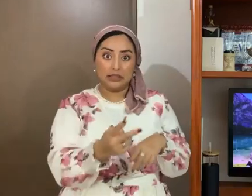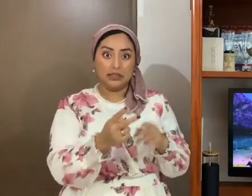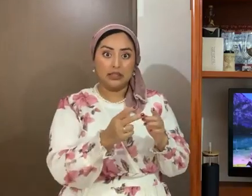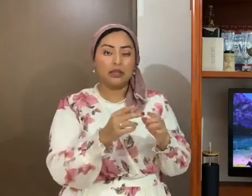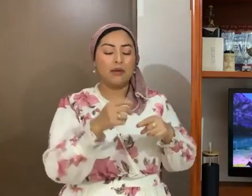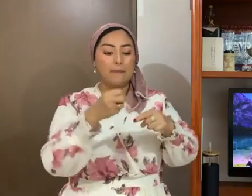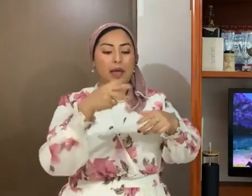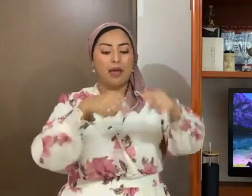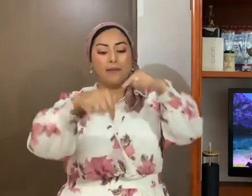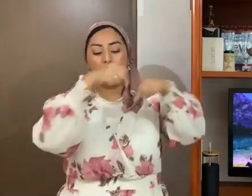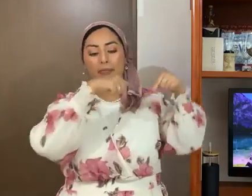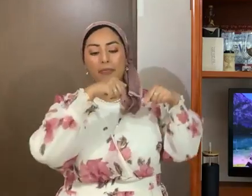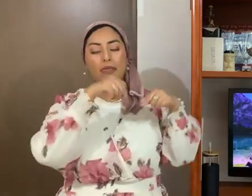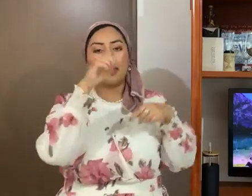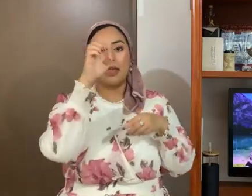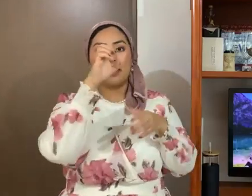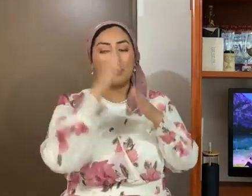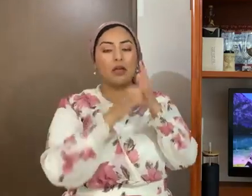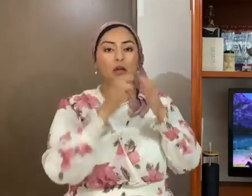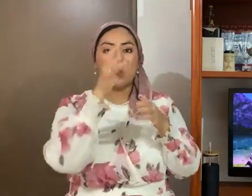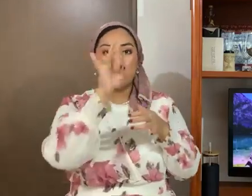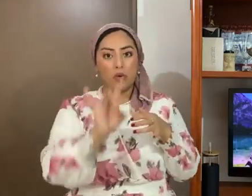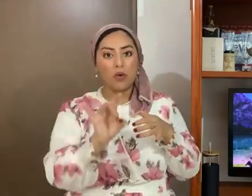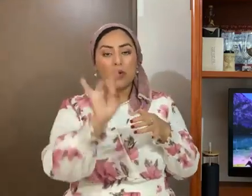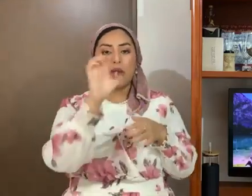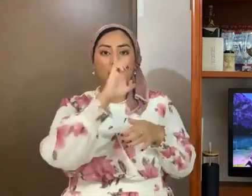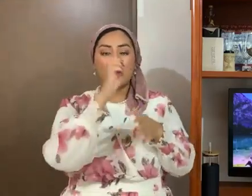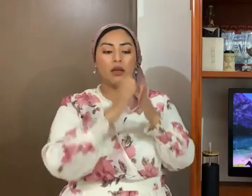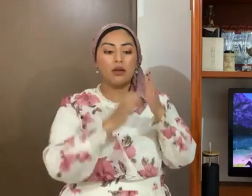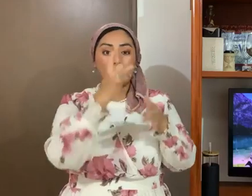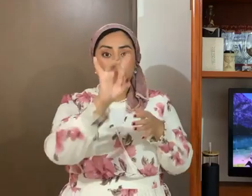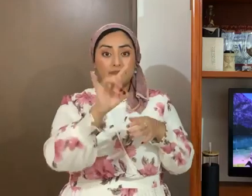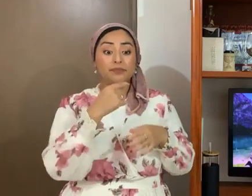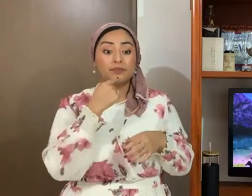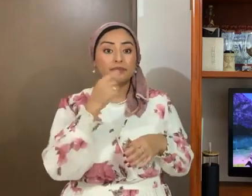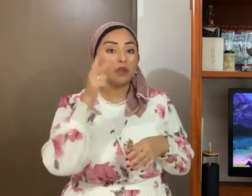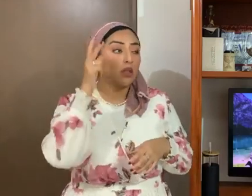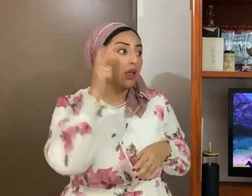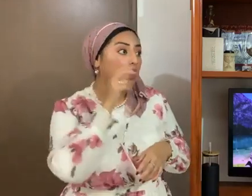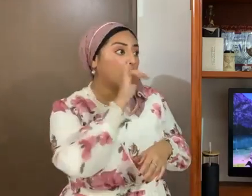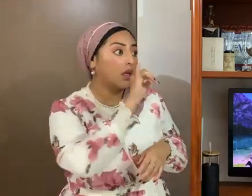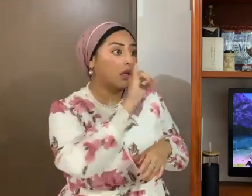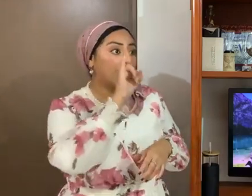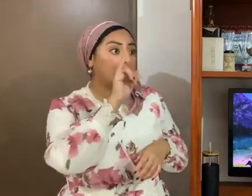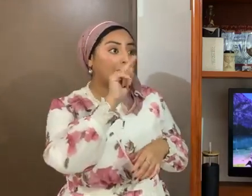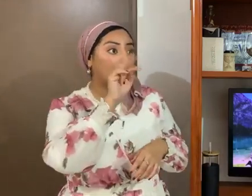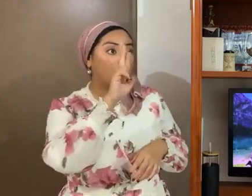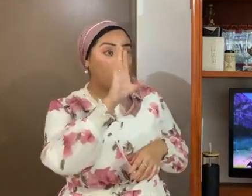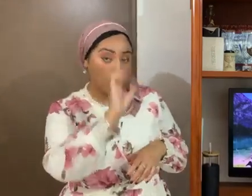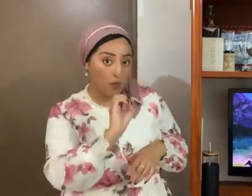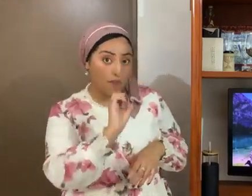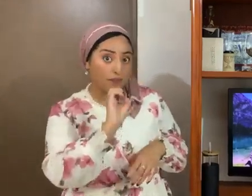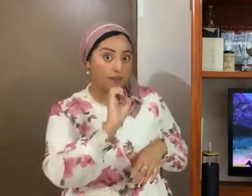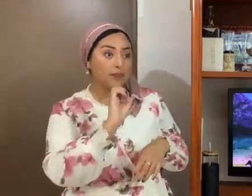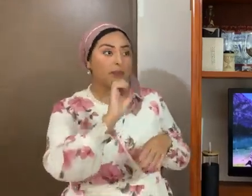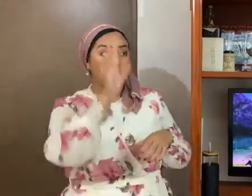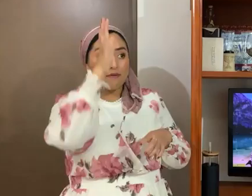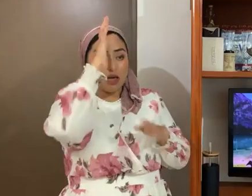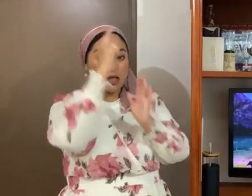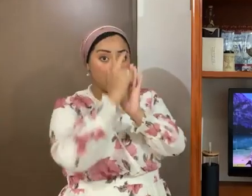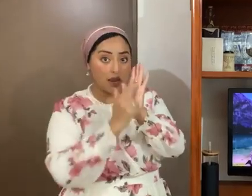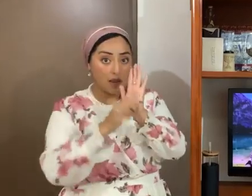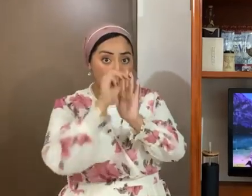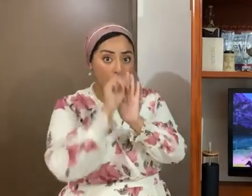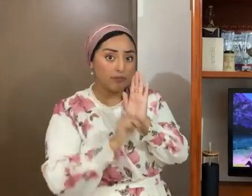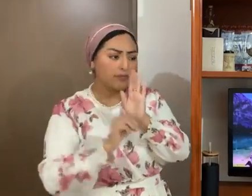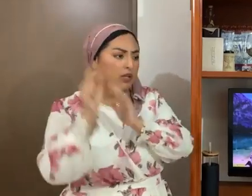aquí. Regresemos a Éxodo 18. Éxodo 18 dice, oyó Yetro, príncipe de Madián, suegro de